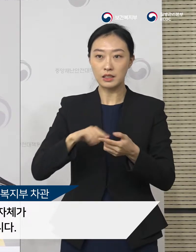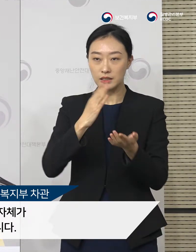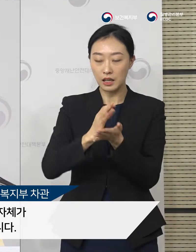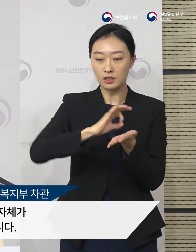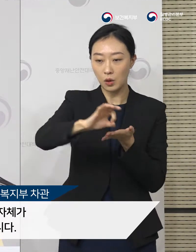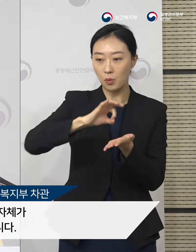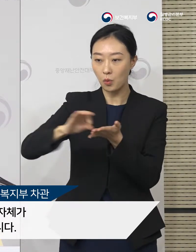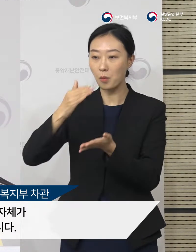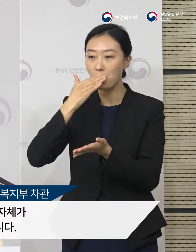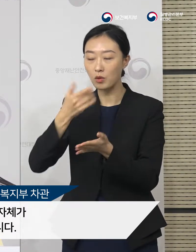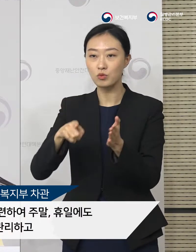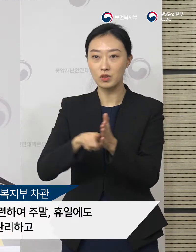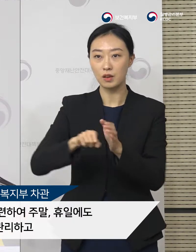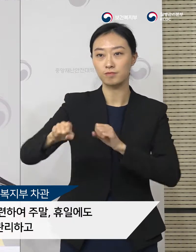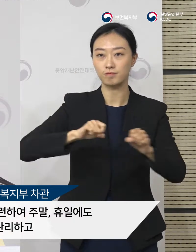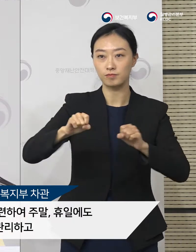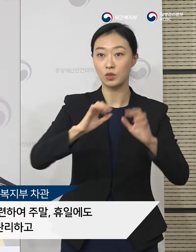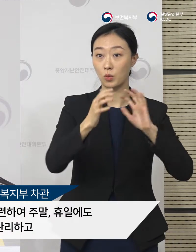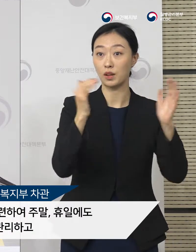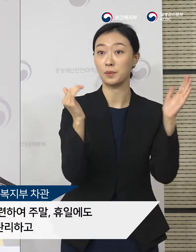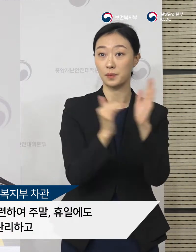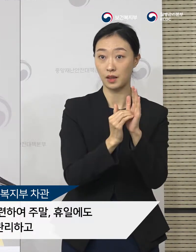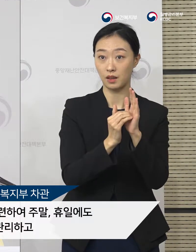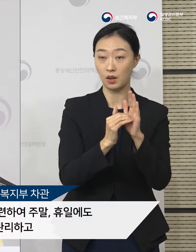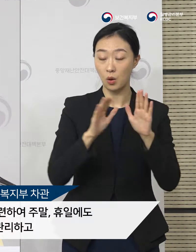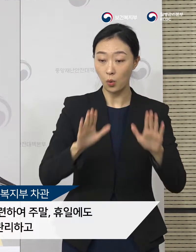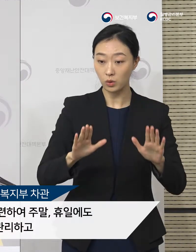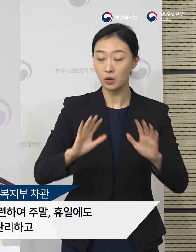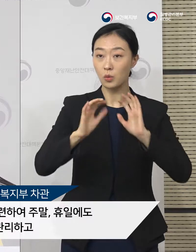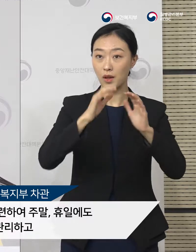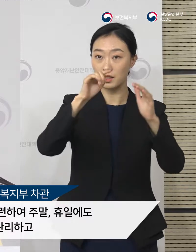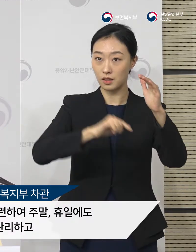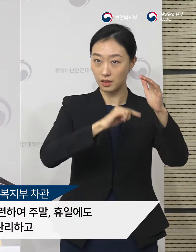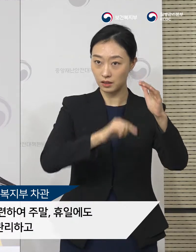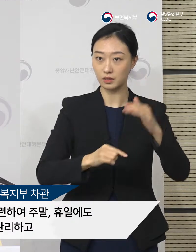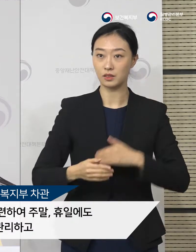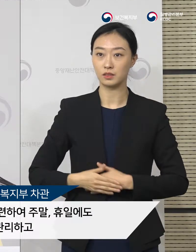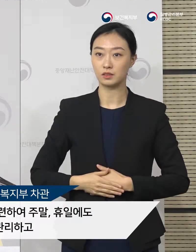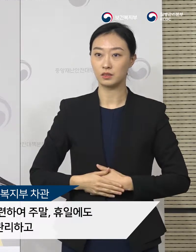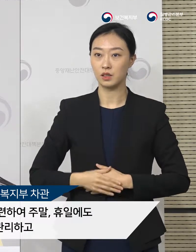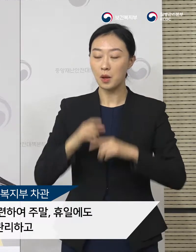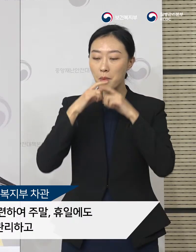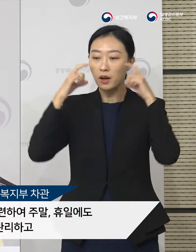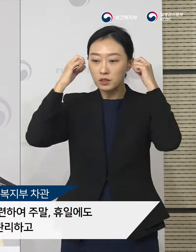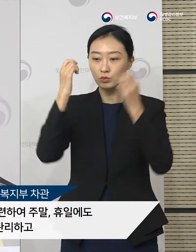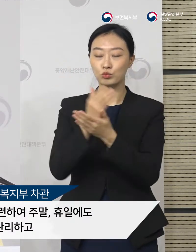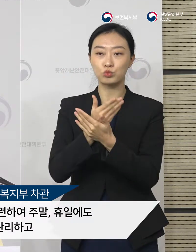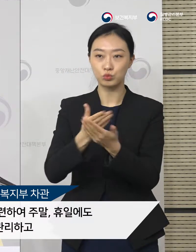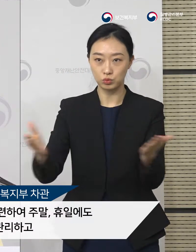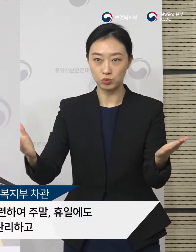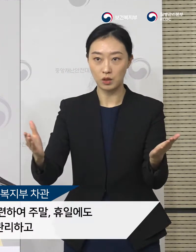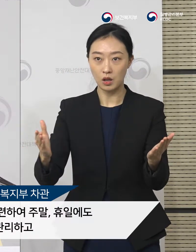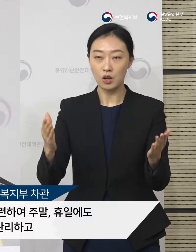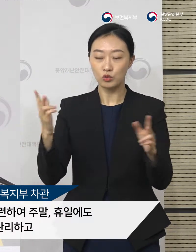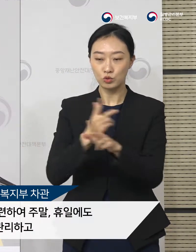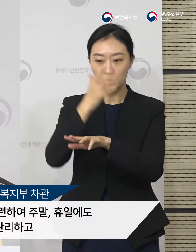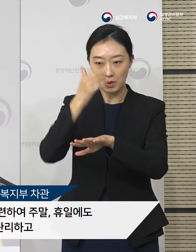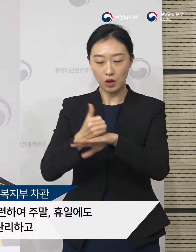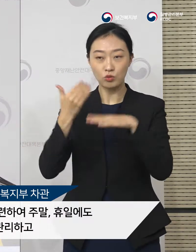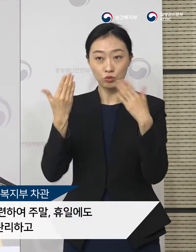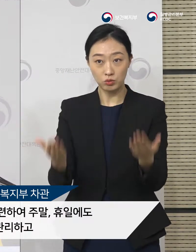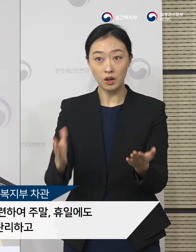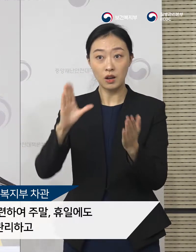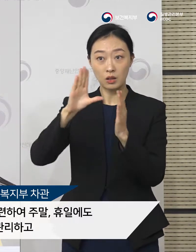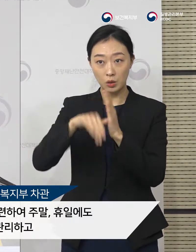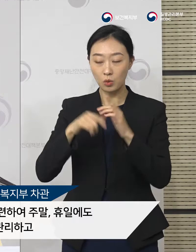하였습니다. 금일 회의에서 국무총리는 특히 마스크 수급과 관련하여 주말, 휴일에도